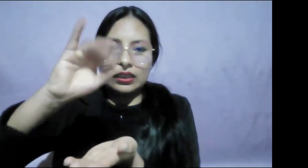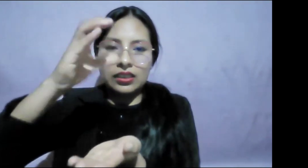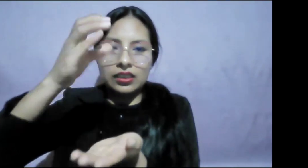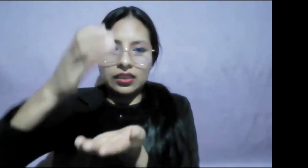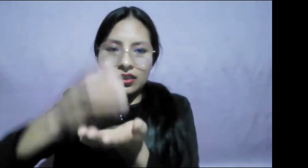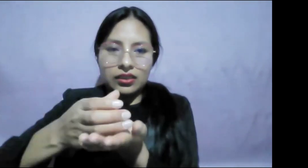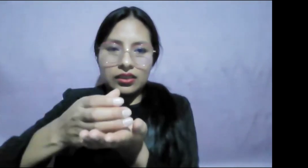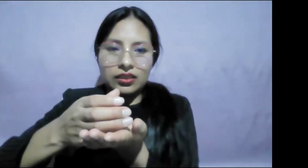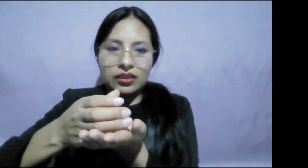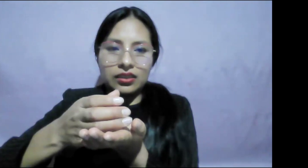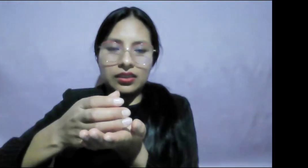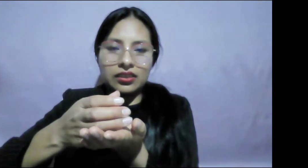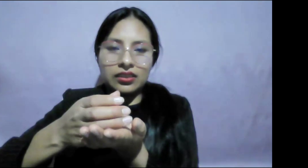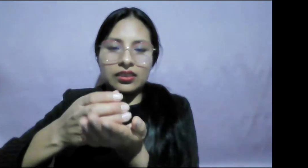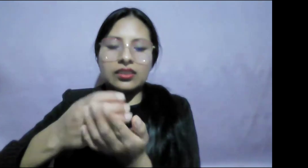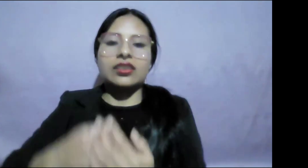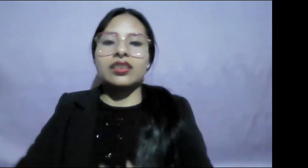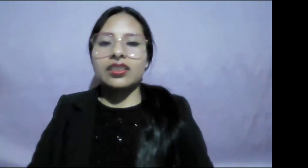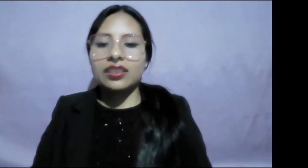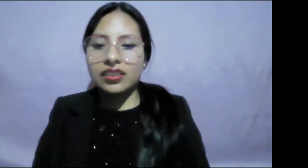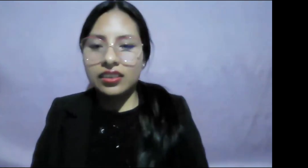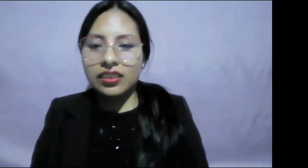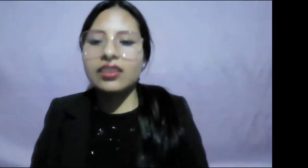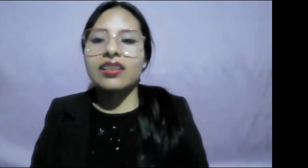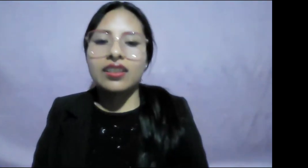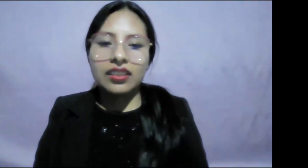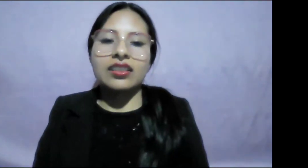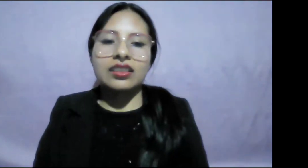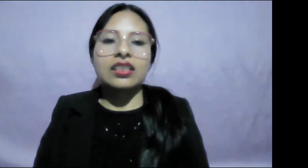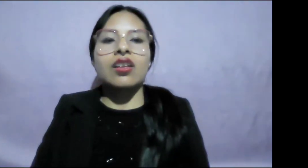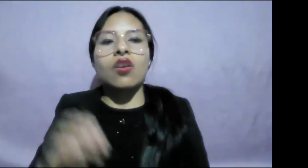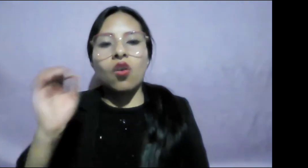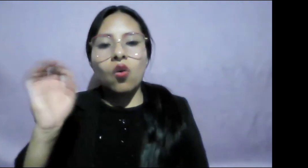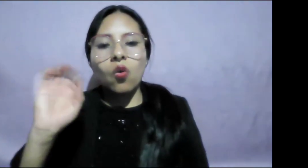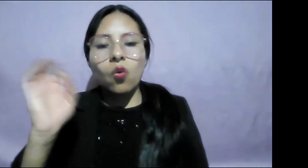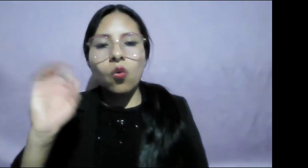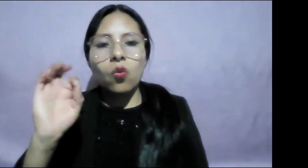no tiene varias casas de vinos de